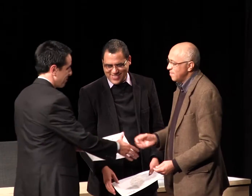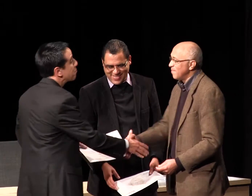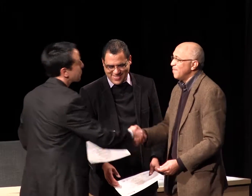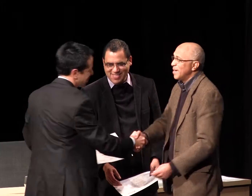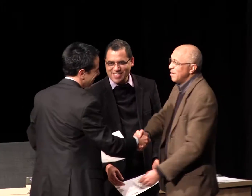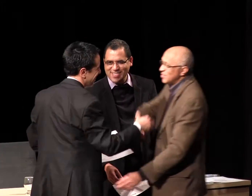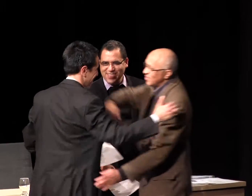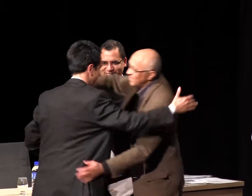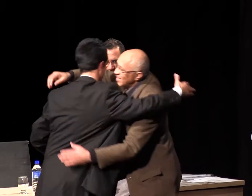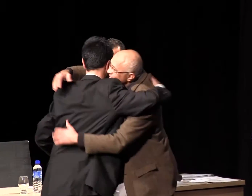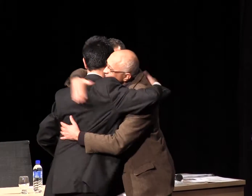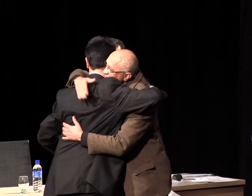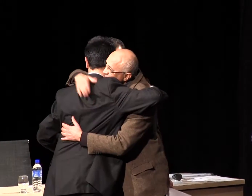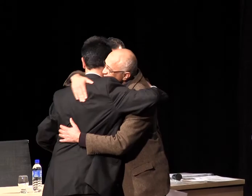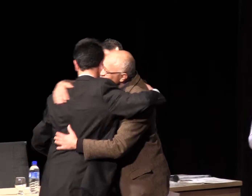convido